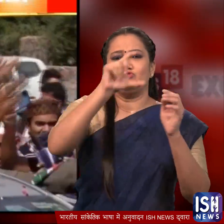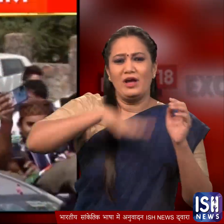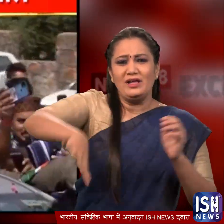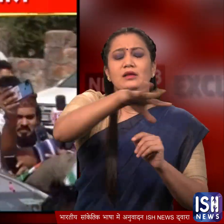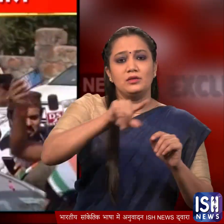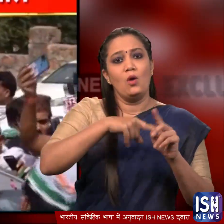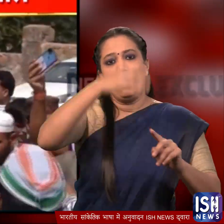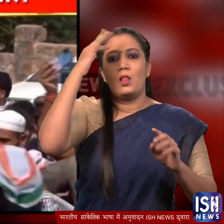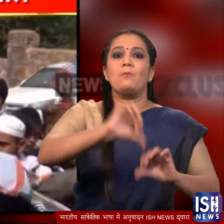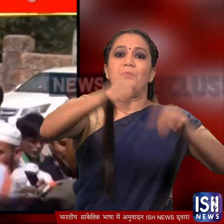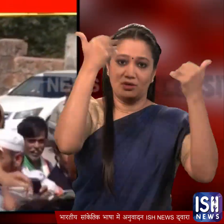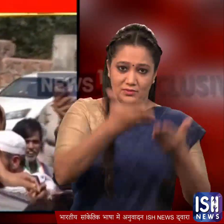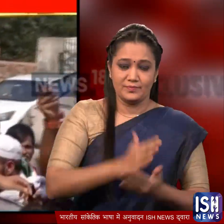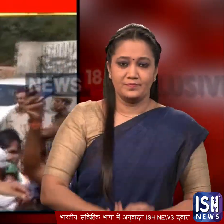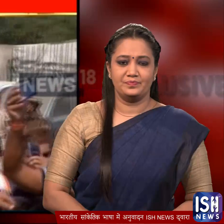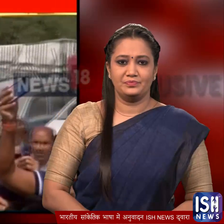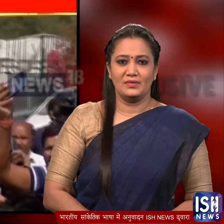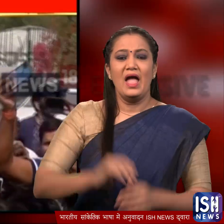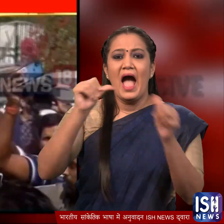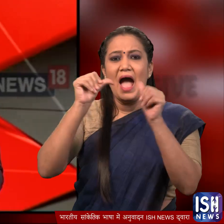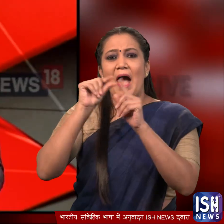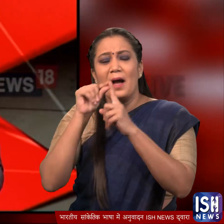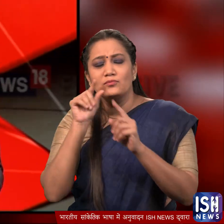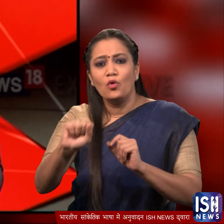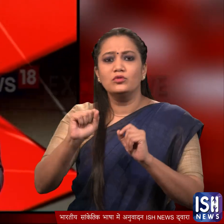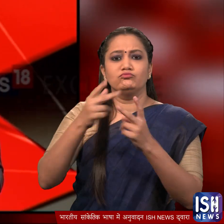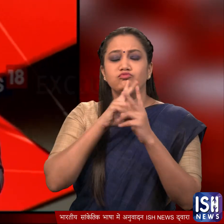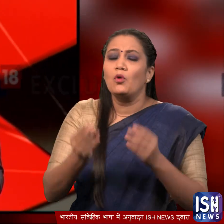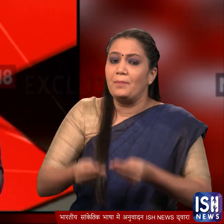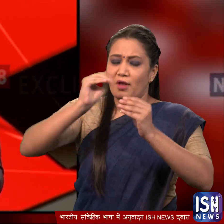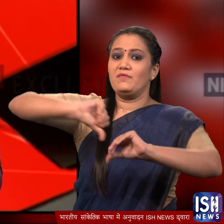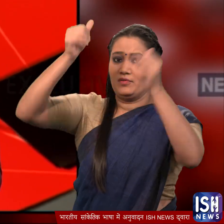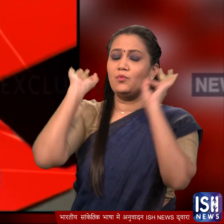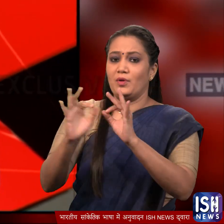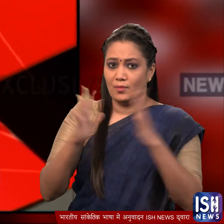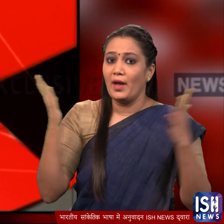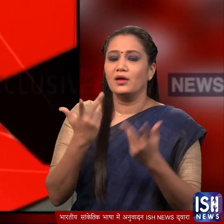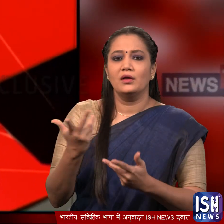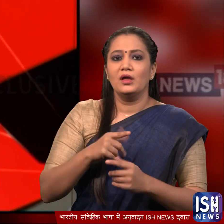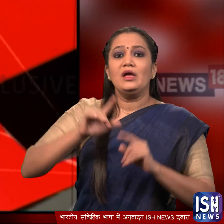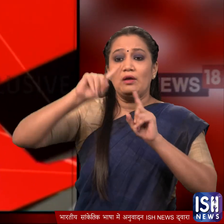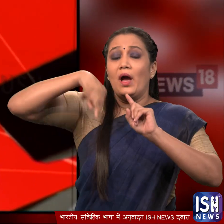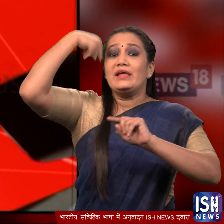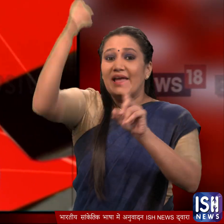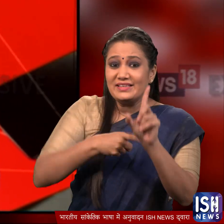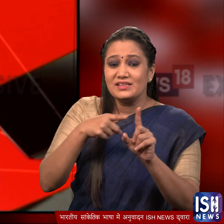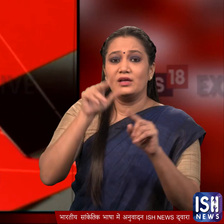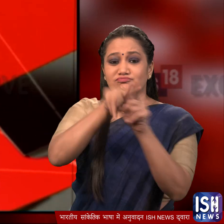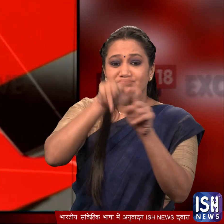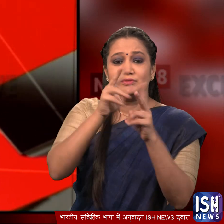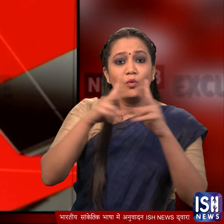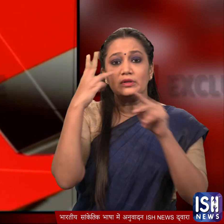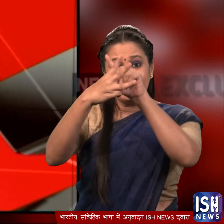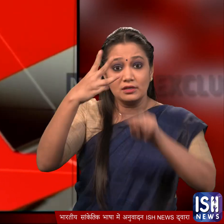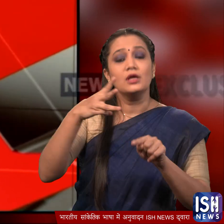दिल्ली नगर निगम की चौहान बांगड़ सीट पर कामयाबी मिली। हालांकि आम आदमी पार्टी की सफलता उससे ज्यादा बड़ी है, क्योंकि इस उपचुनाव को अगले